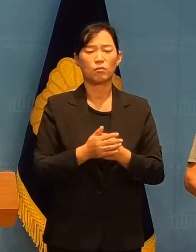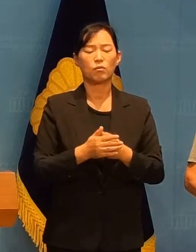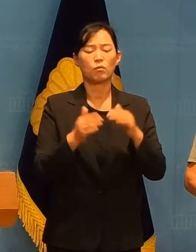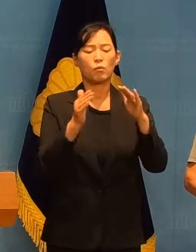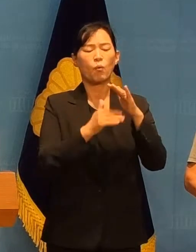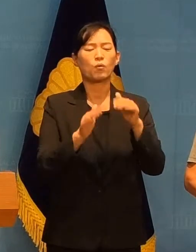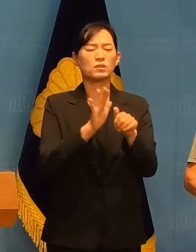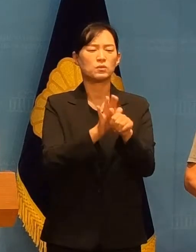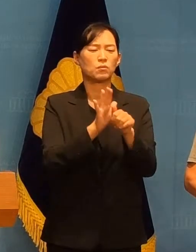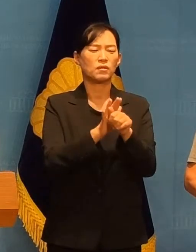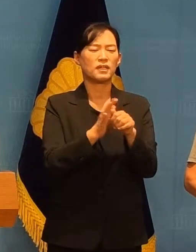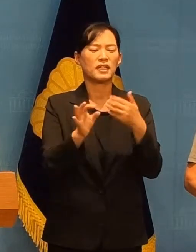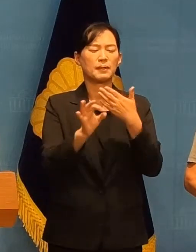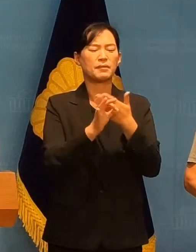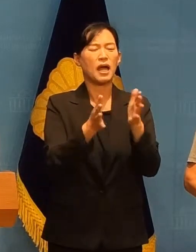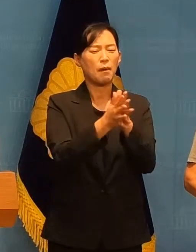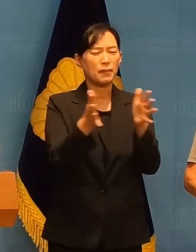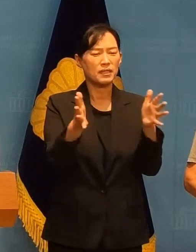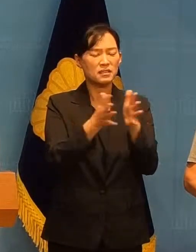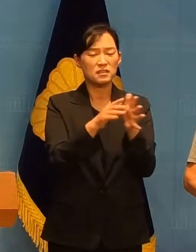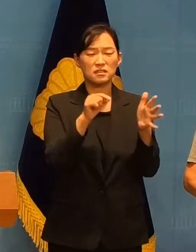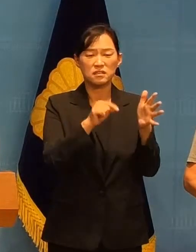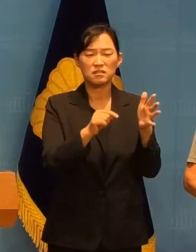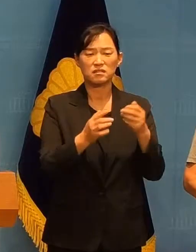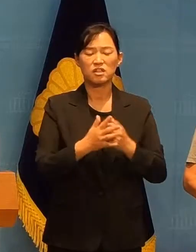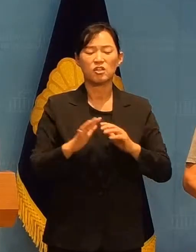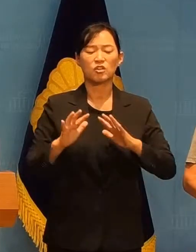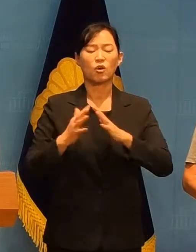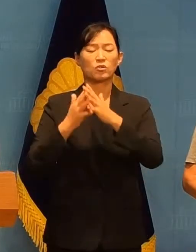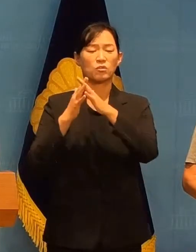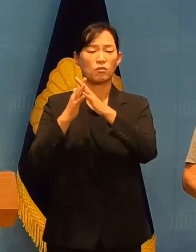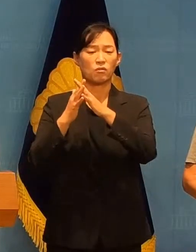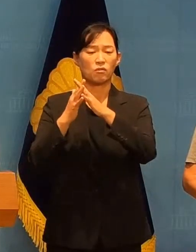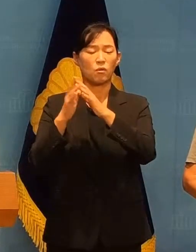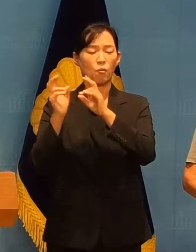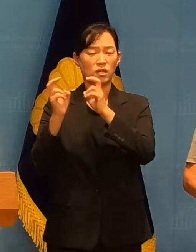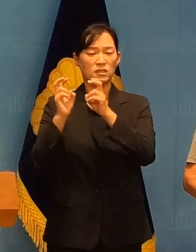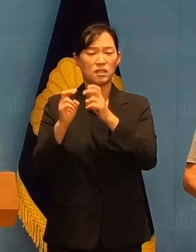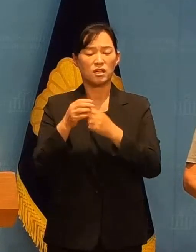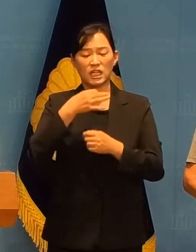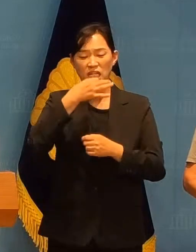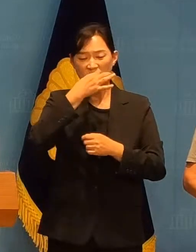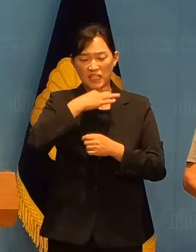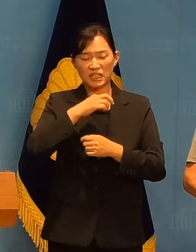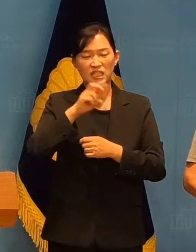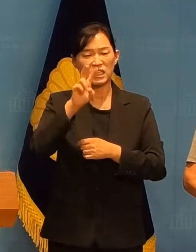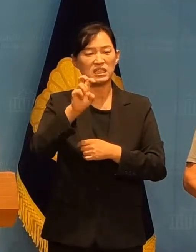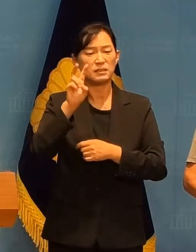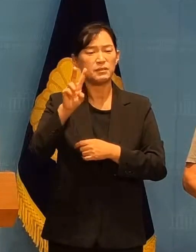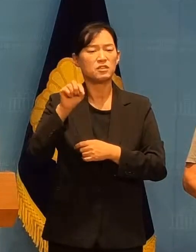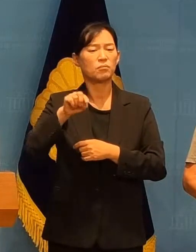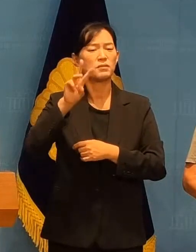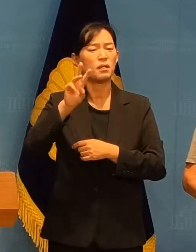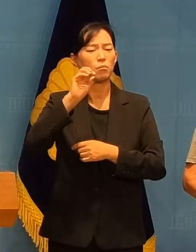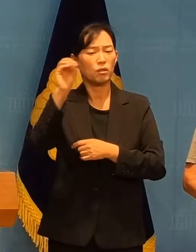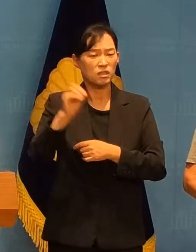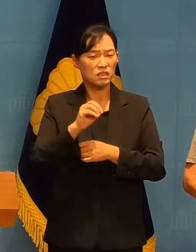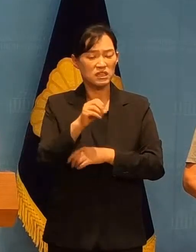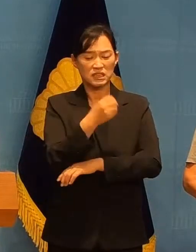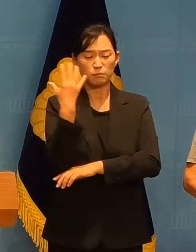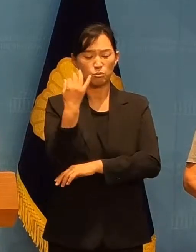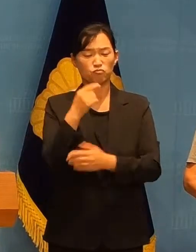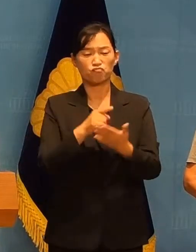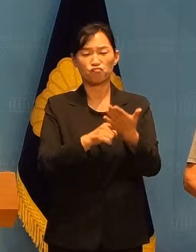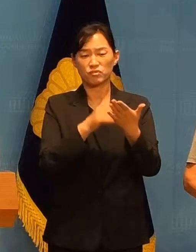공공지원 민간 임대아파트의 모델은 건설사 수익률이 26.3%에 달한다는 신문기사를 본 적이